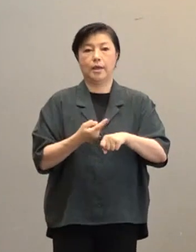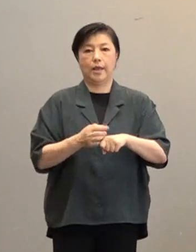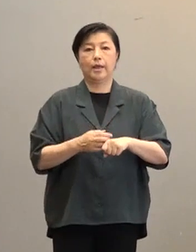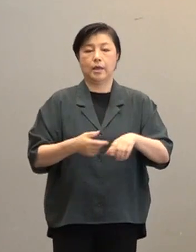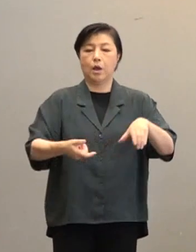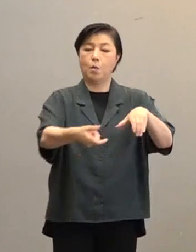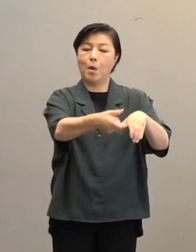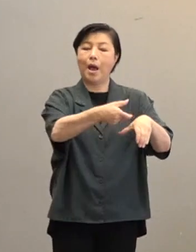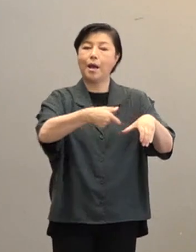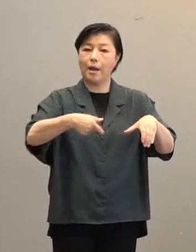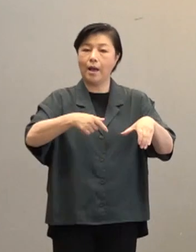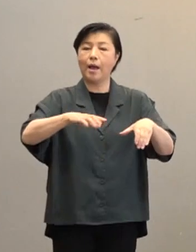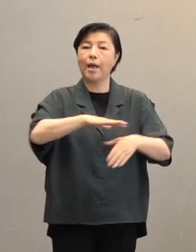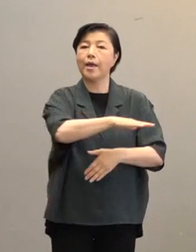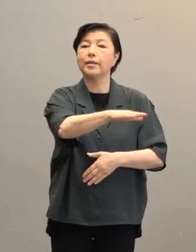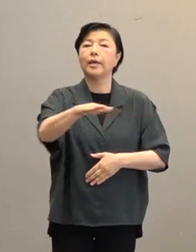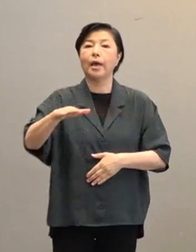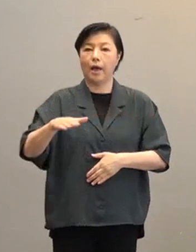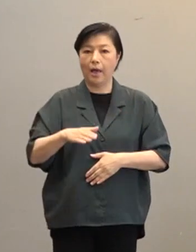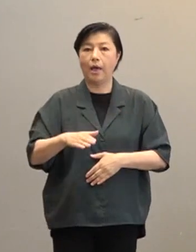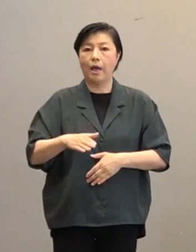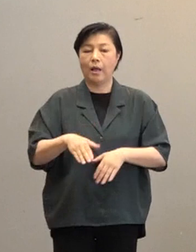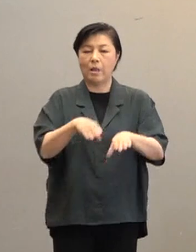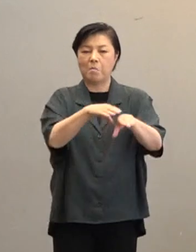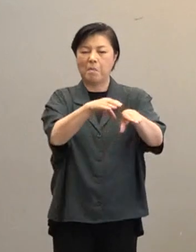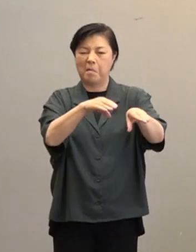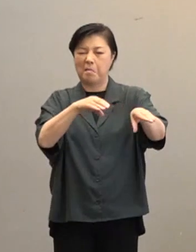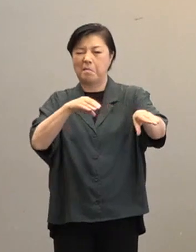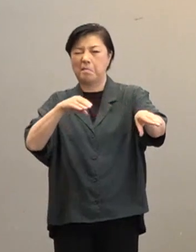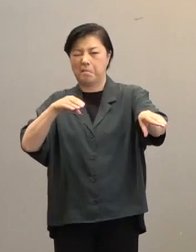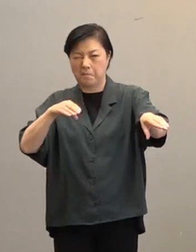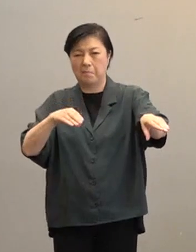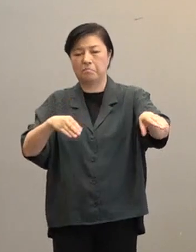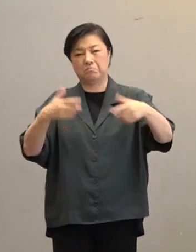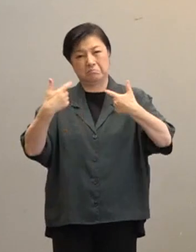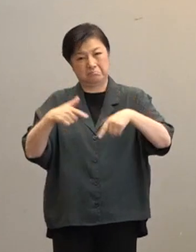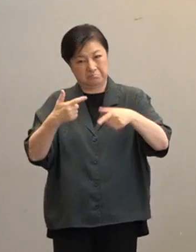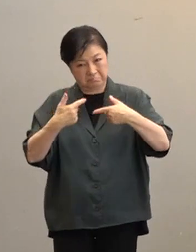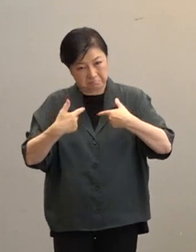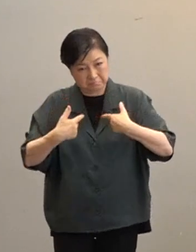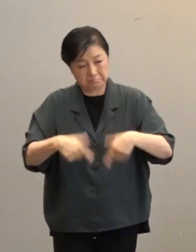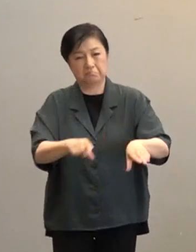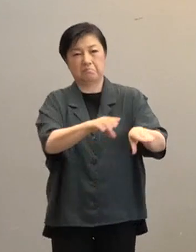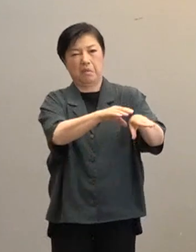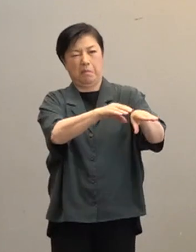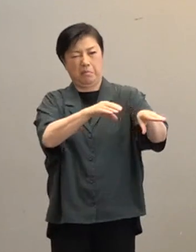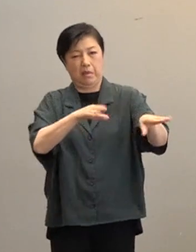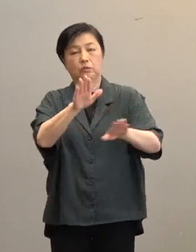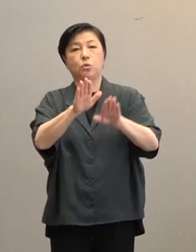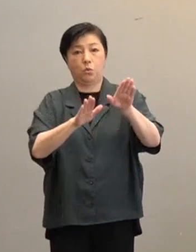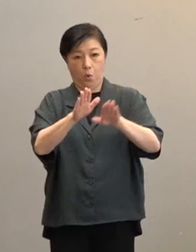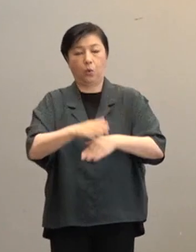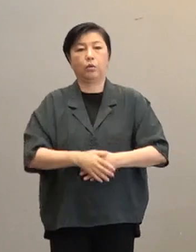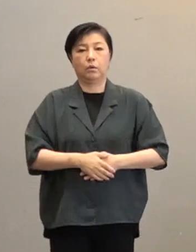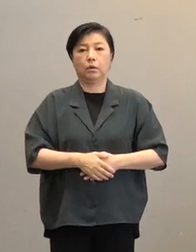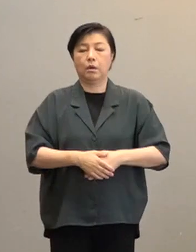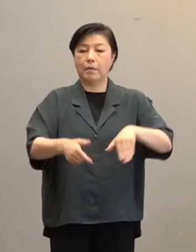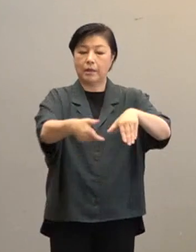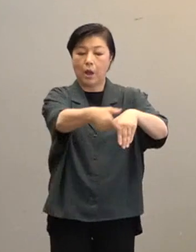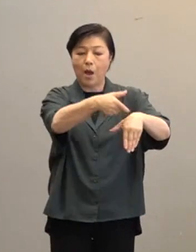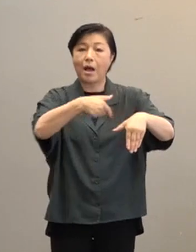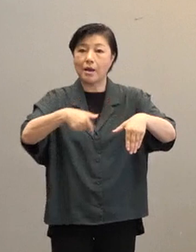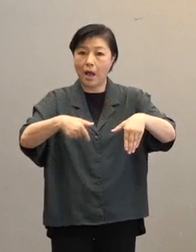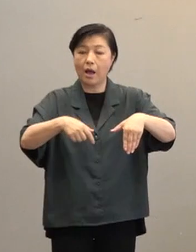湾岸エリアの渋滞が慢性的な状態にあるということ、また湾岸部